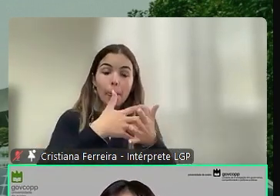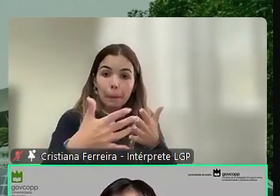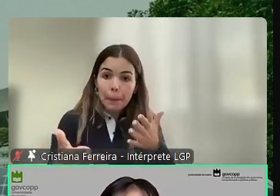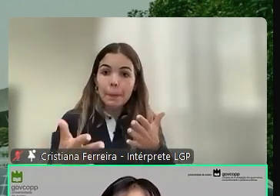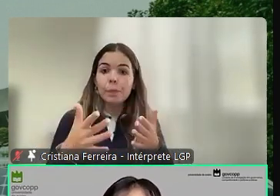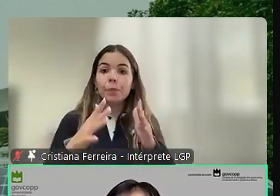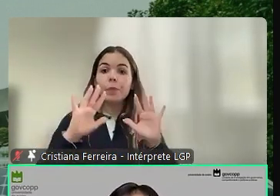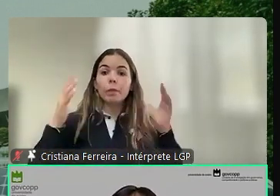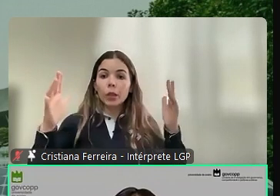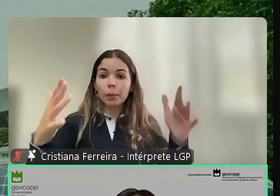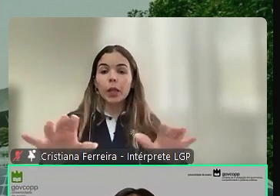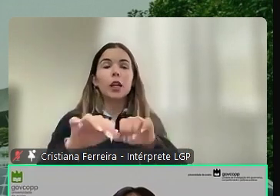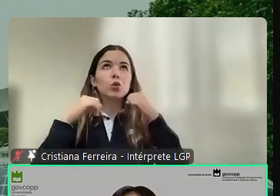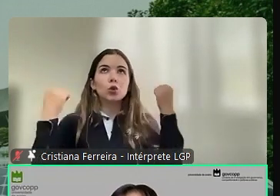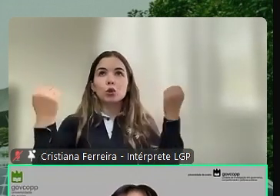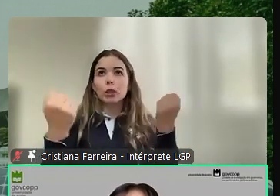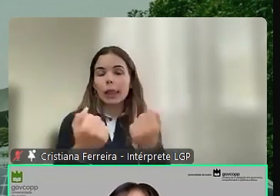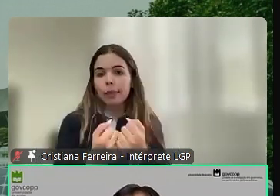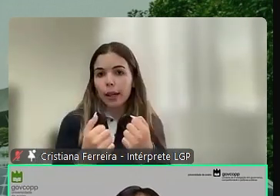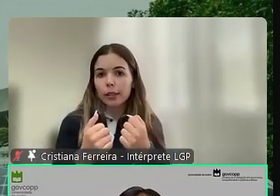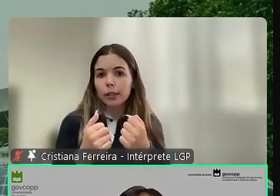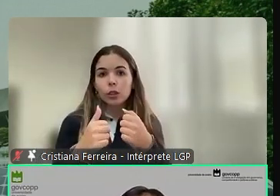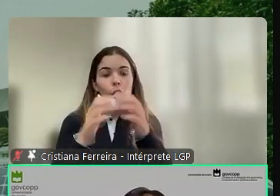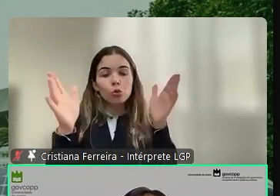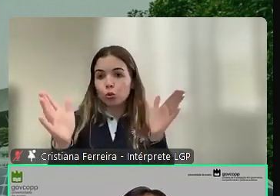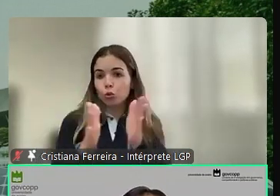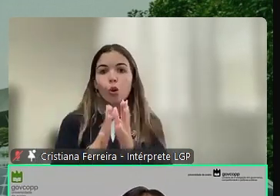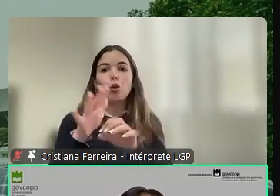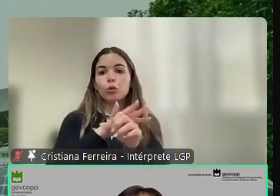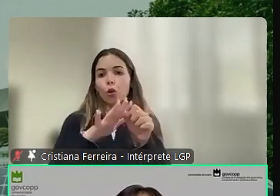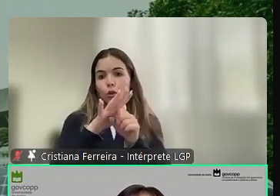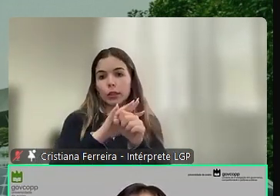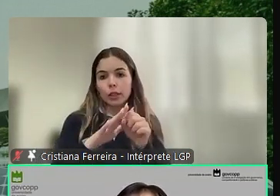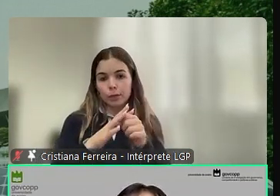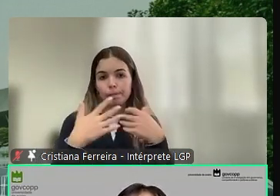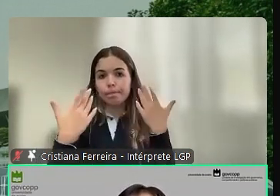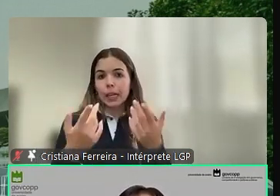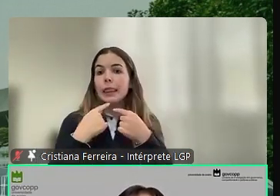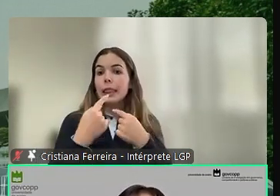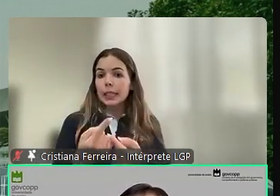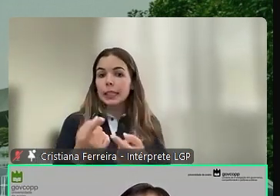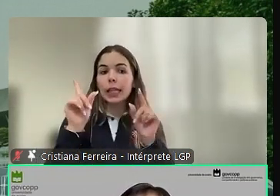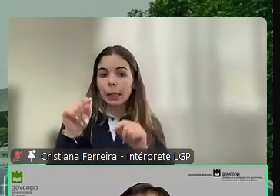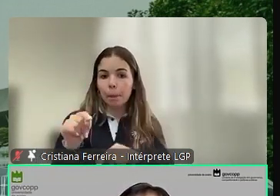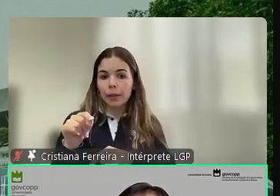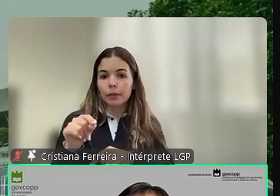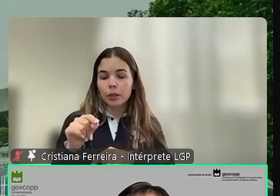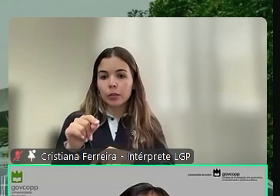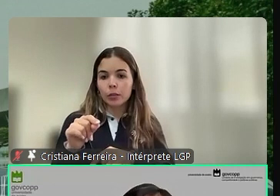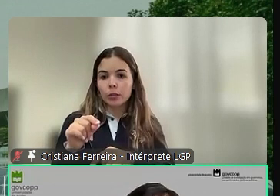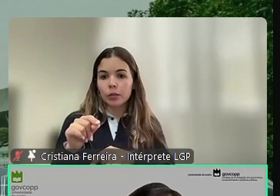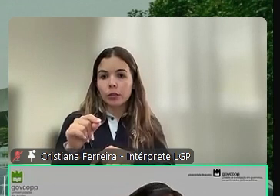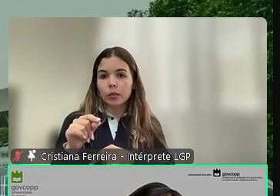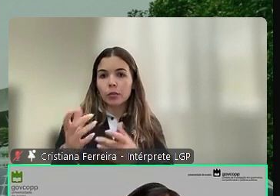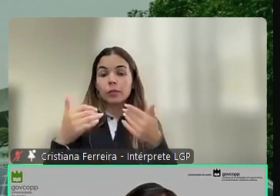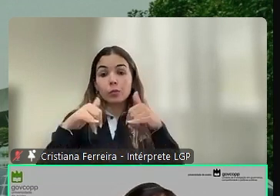sobre a sociedade e sobre todo o contexto. Finalmente, dizer que, embora